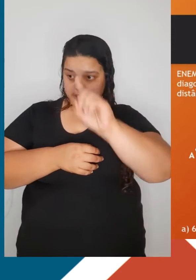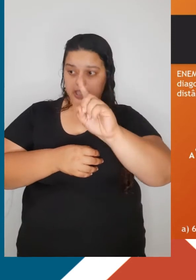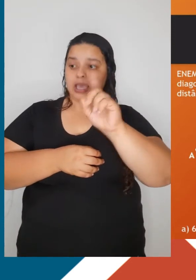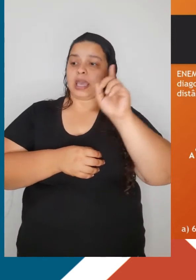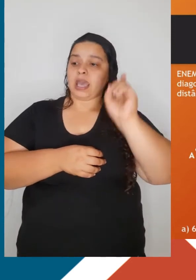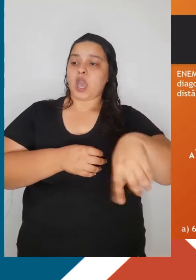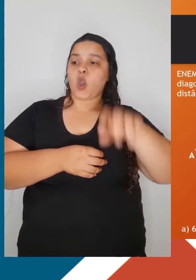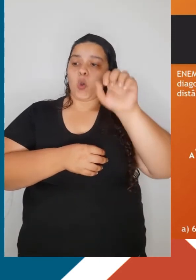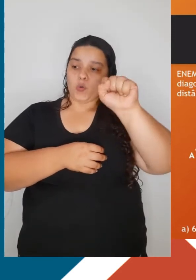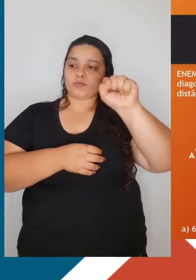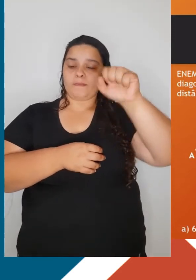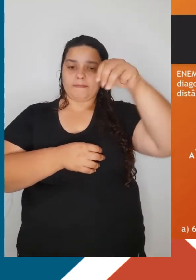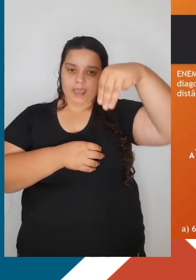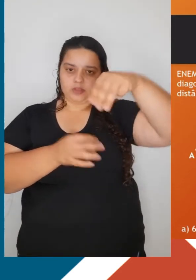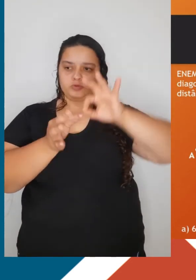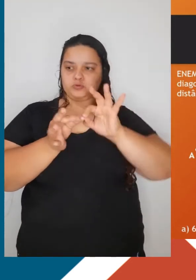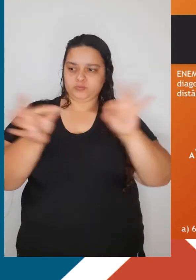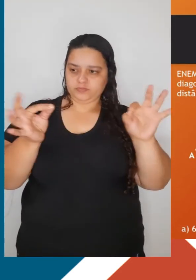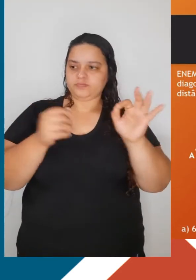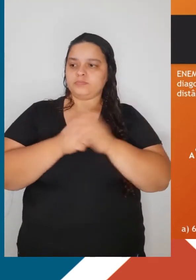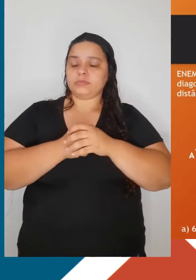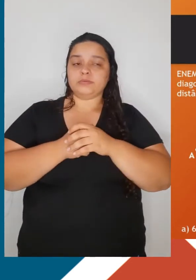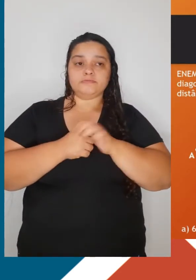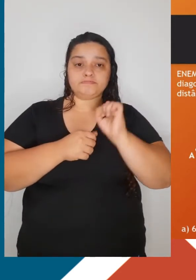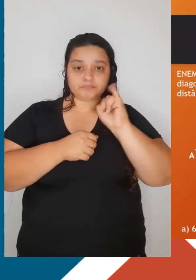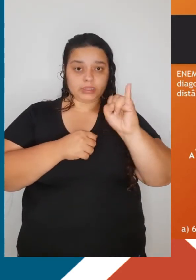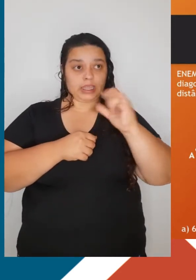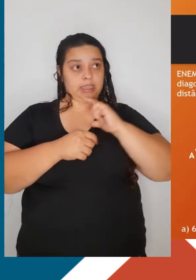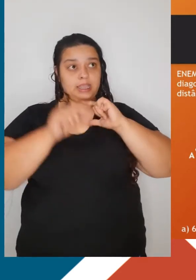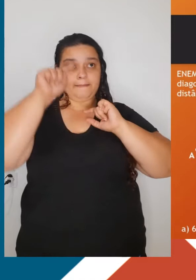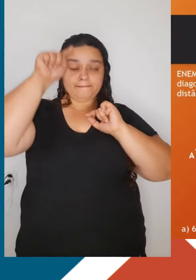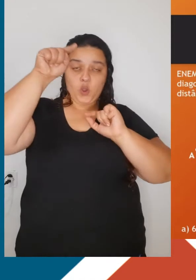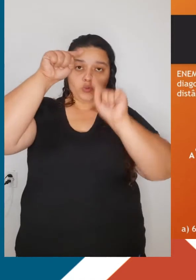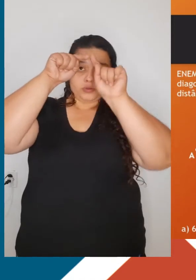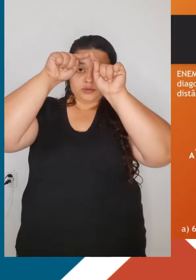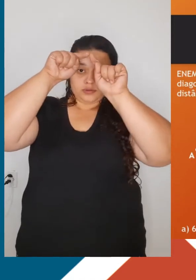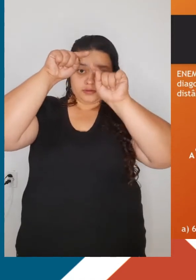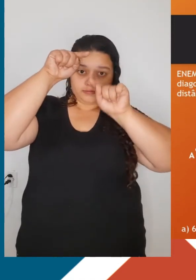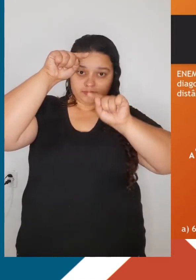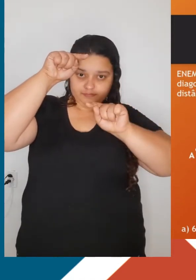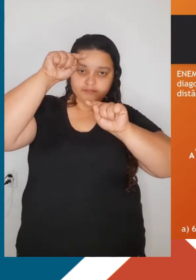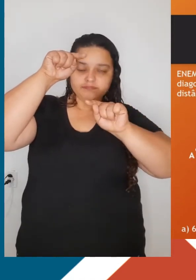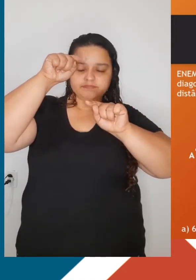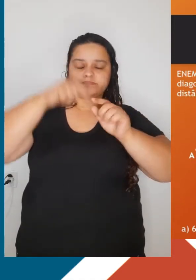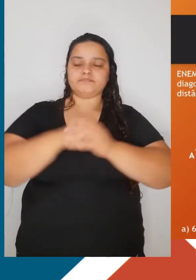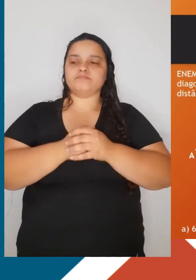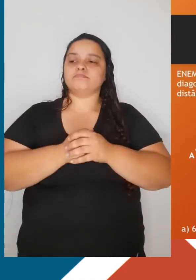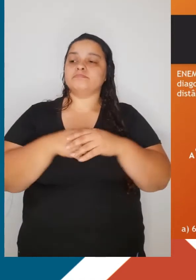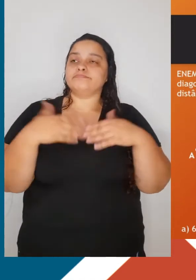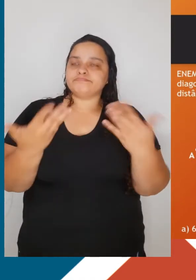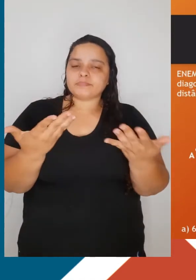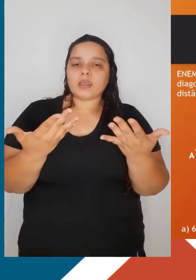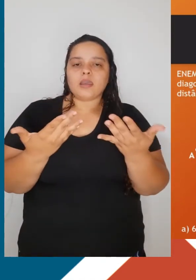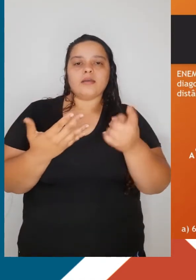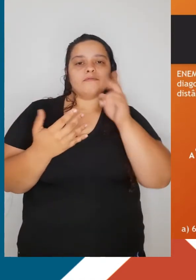metros. Para quem não lembra, a distância entre um ponto e uma reta vai do ponto à reta perpendicularmente,